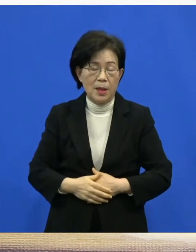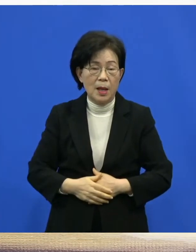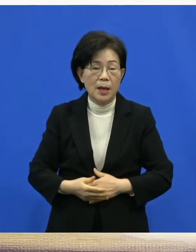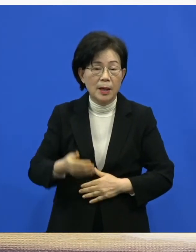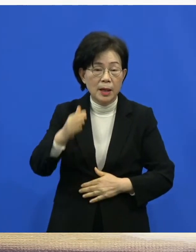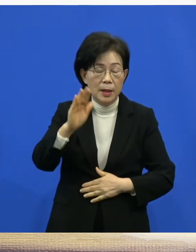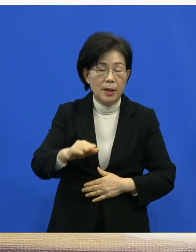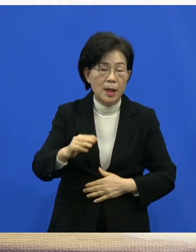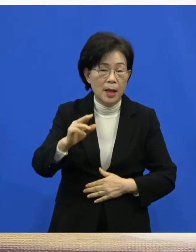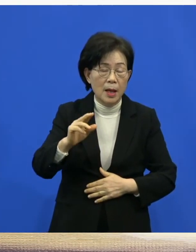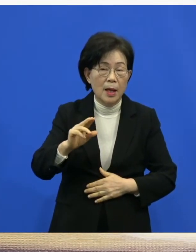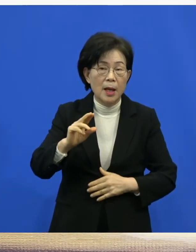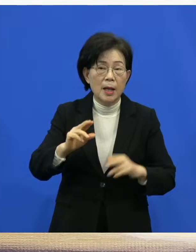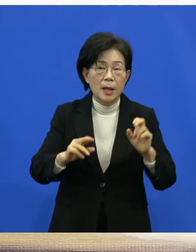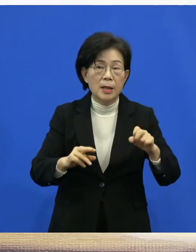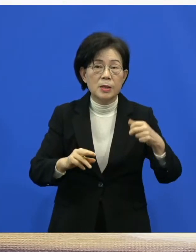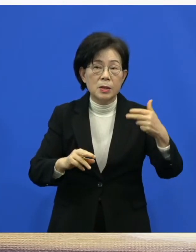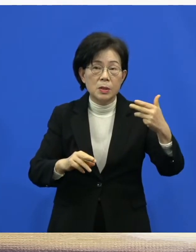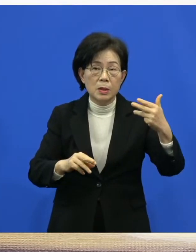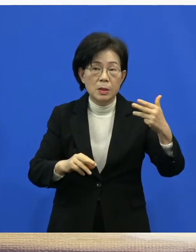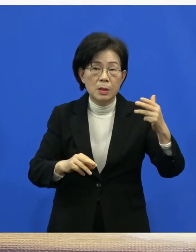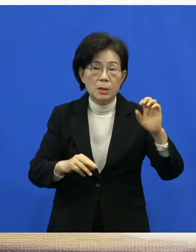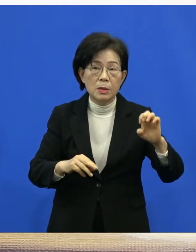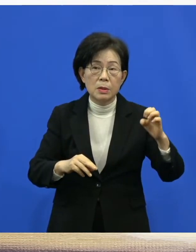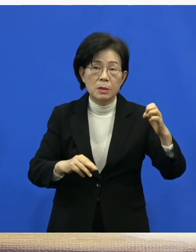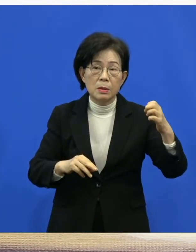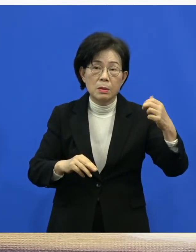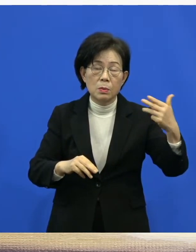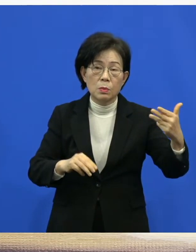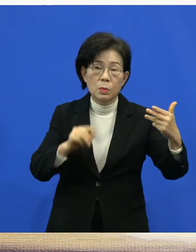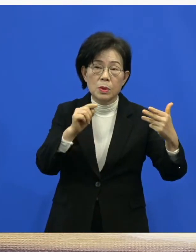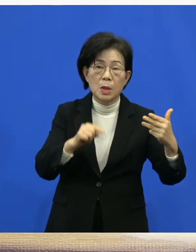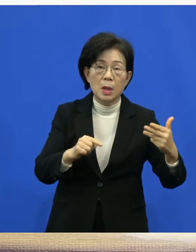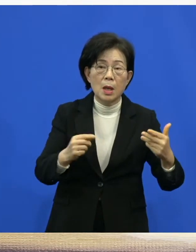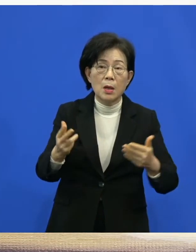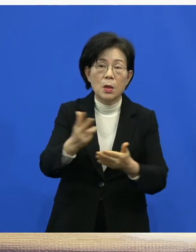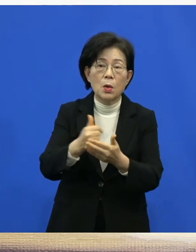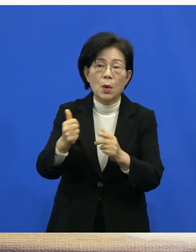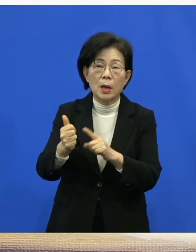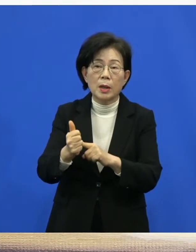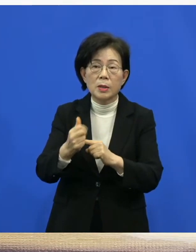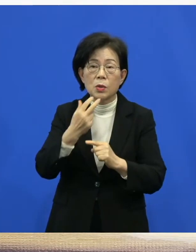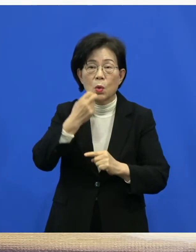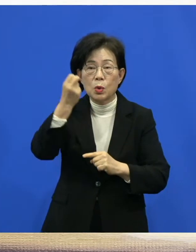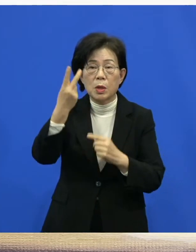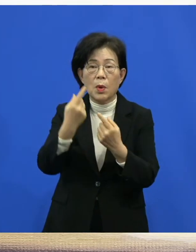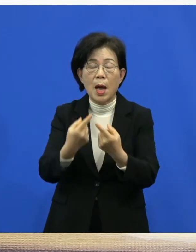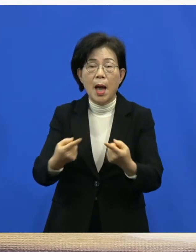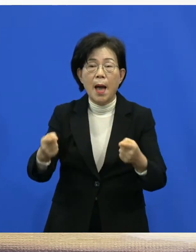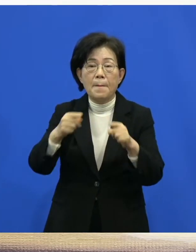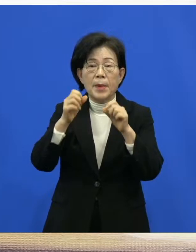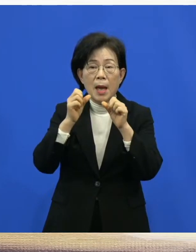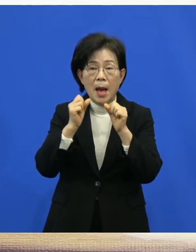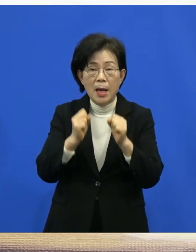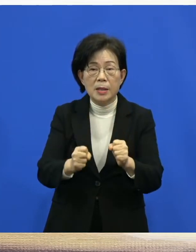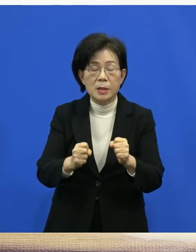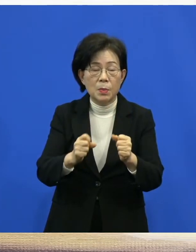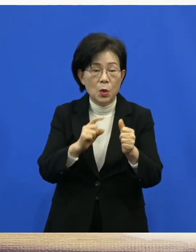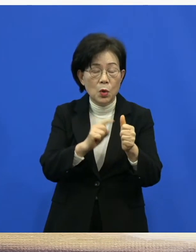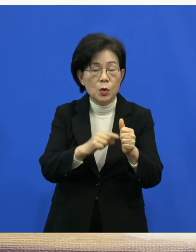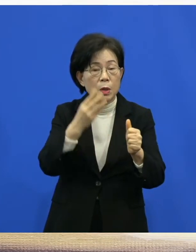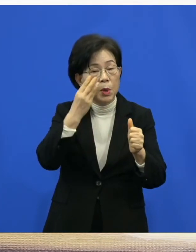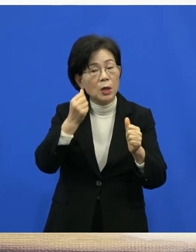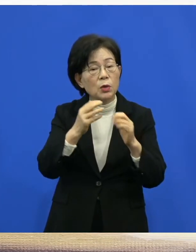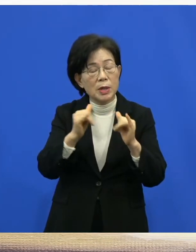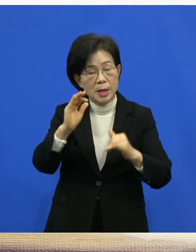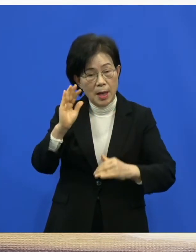그런데 29장에서 우리가 눈여겨보아야 될 단어가 하나 있죠. 2절입니다. 여호와께서 요셉과 함께 하심으로 그가 형통한 자가